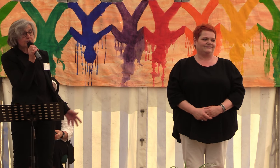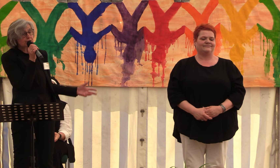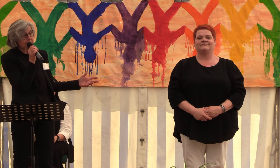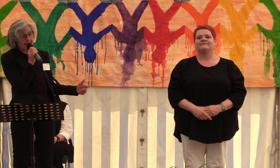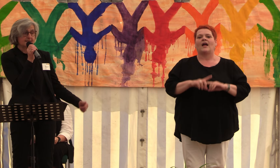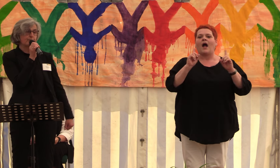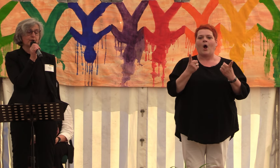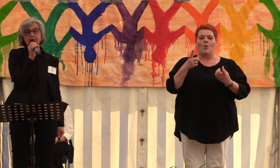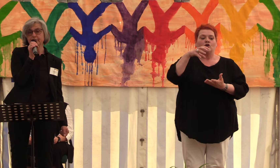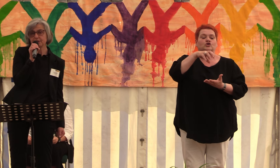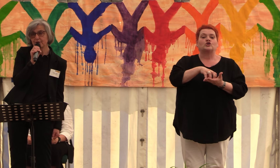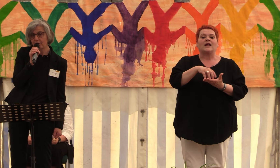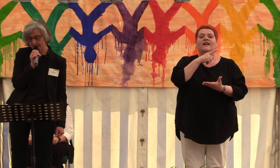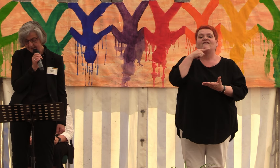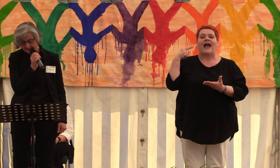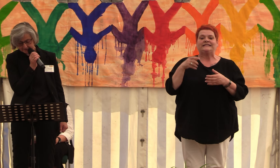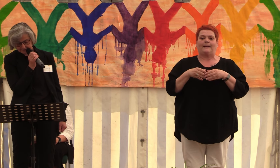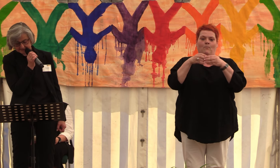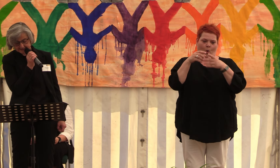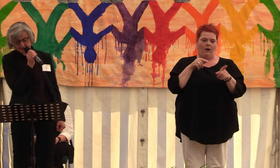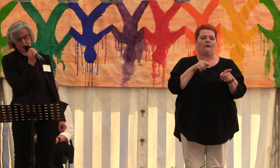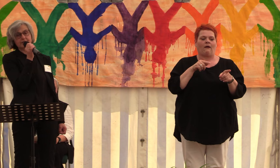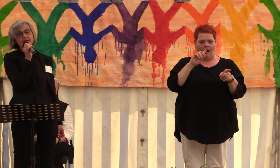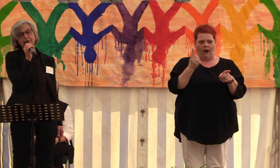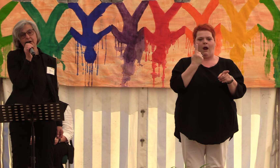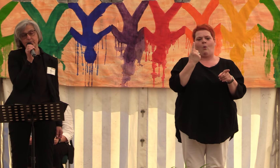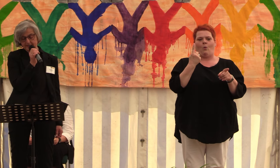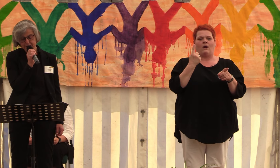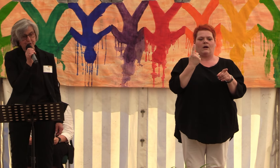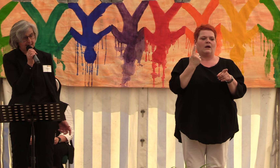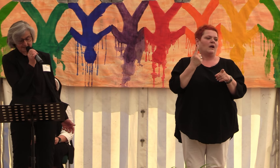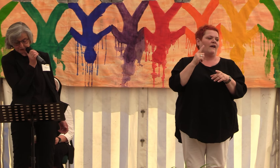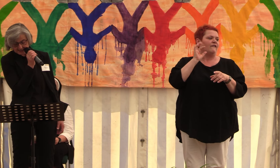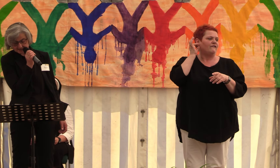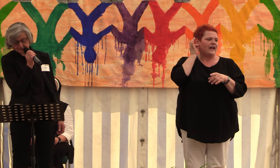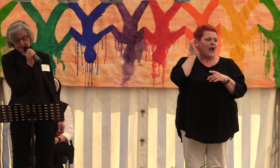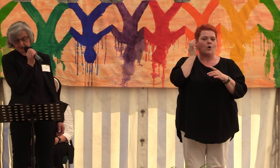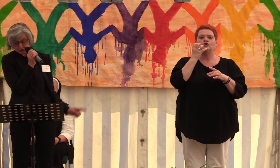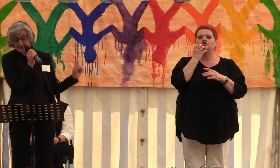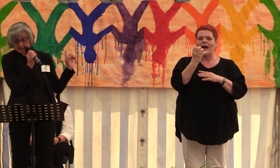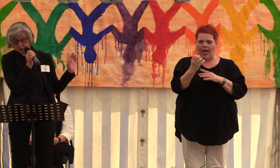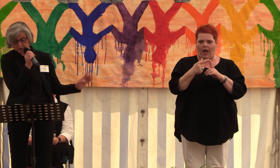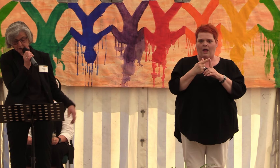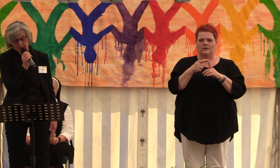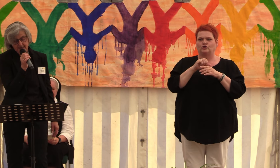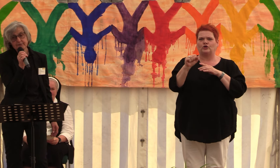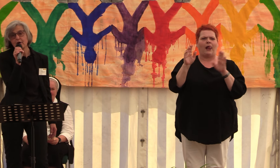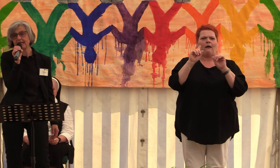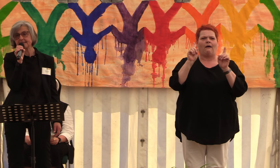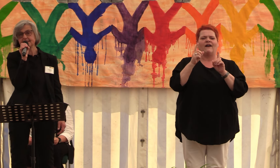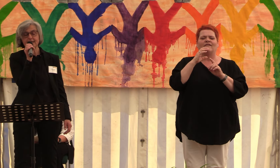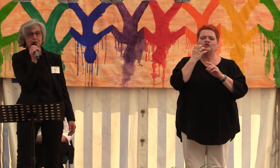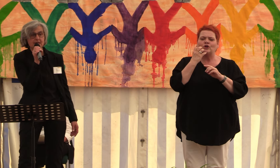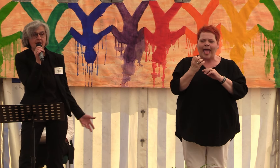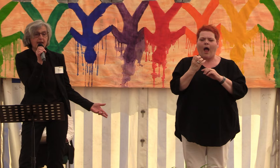Und auch die Stadt Weißenburg wird noch eine Vertreterin schicken, die Frau Maria Scheller. Die war